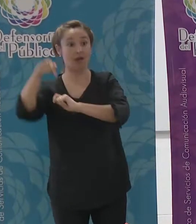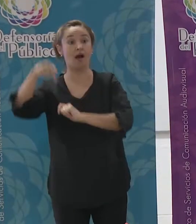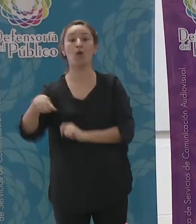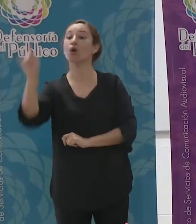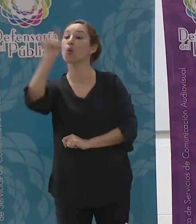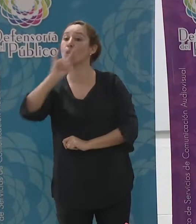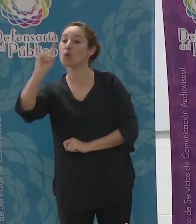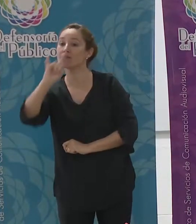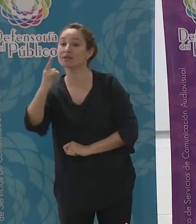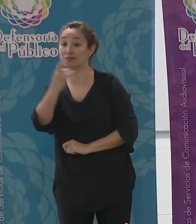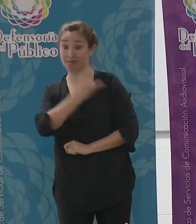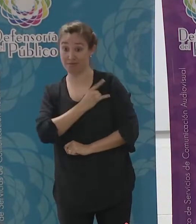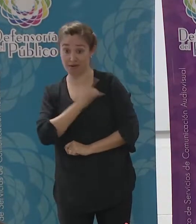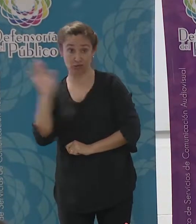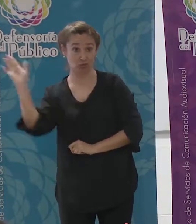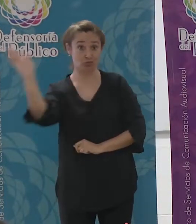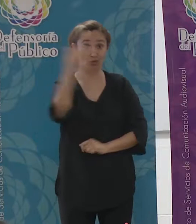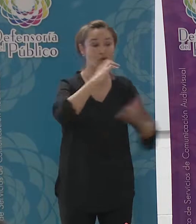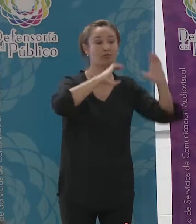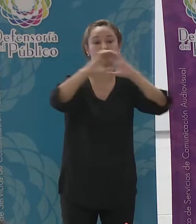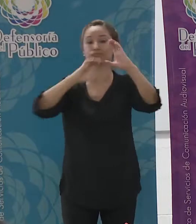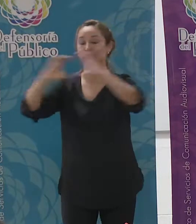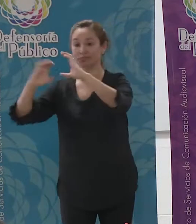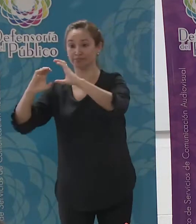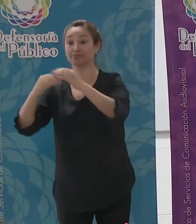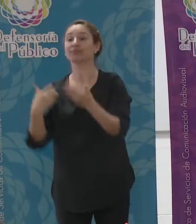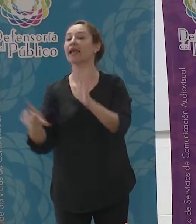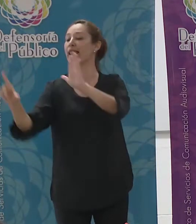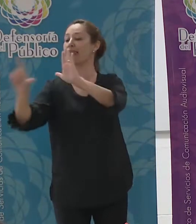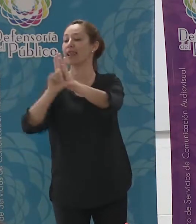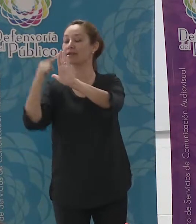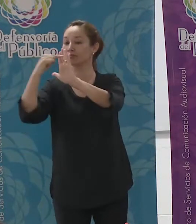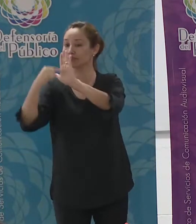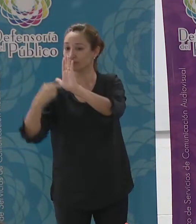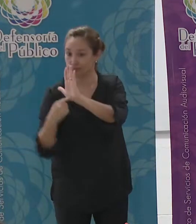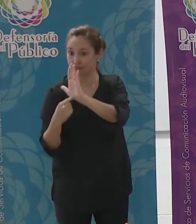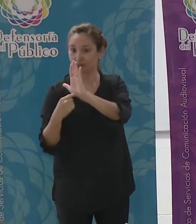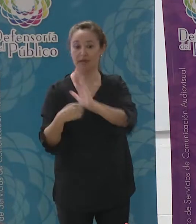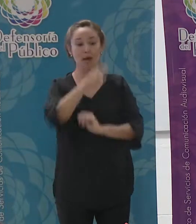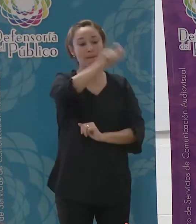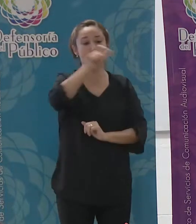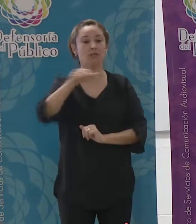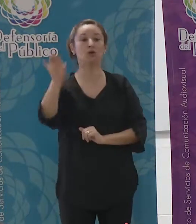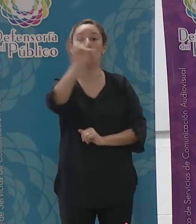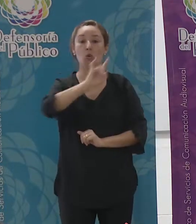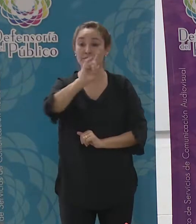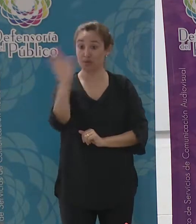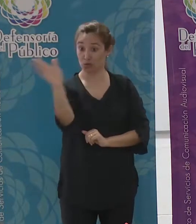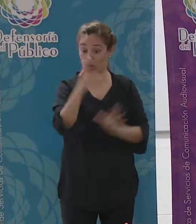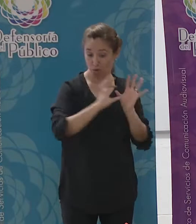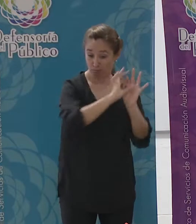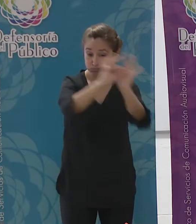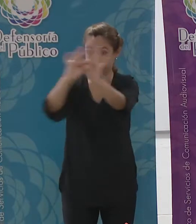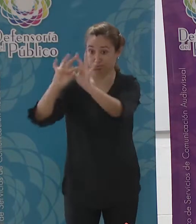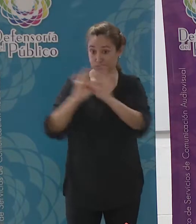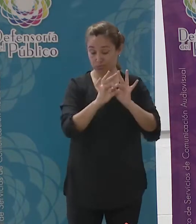universitarias. Esta ley reconoce a los medios universitarios como un sistema público de gestión autónoma integrante del